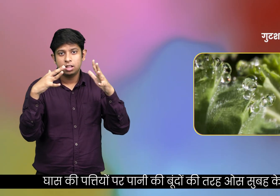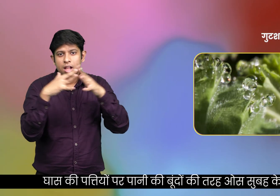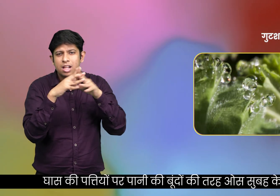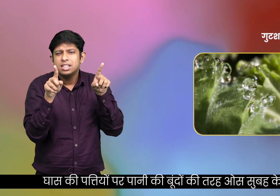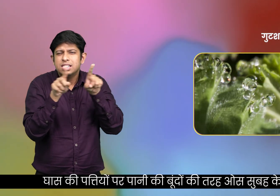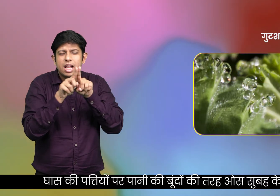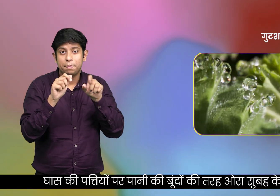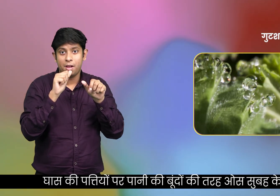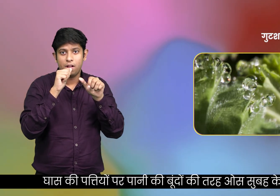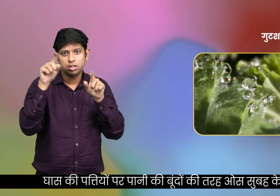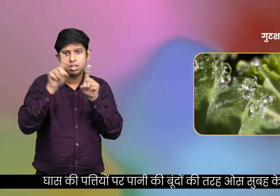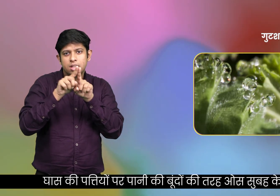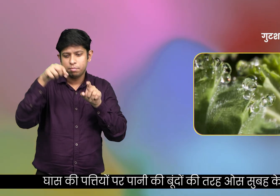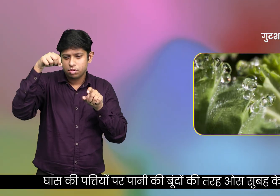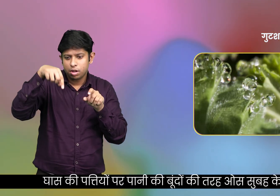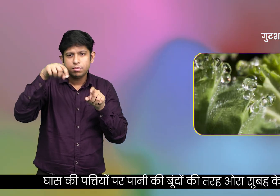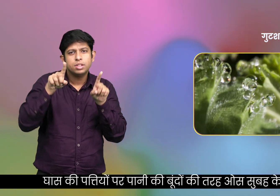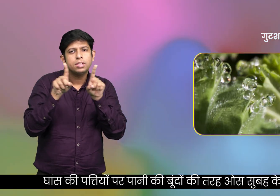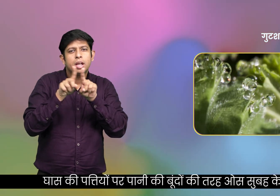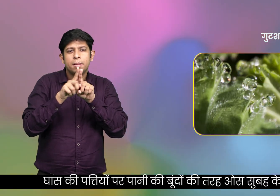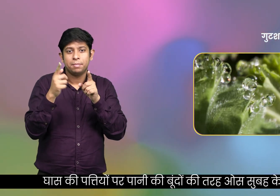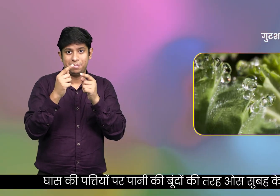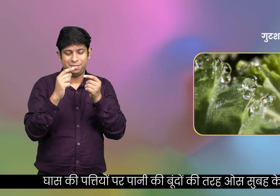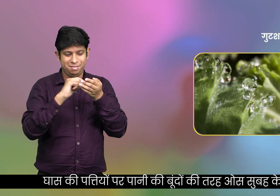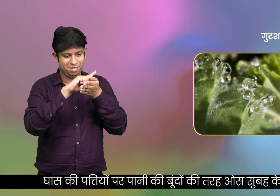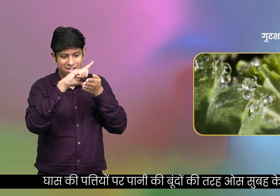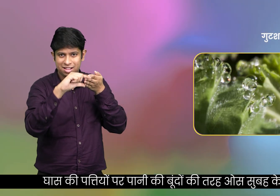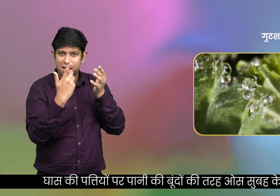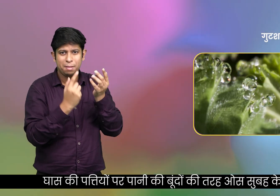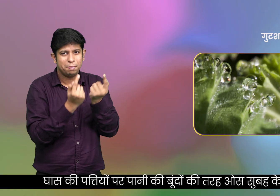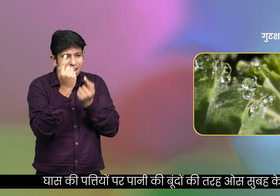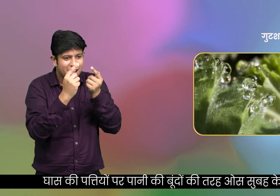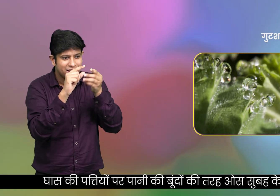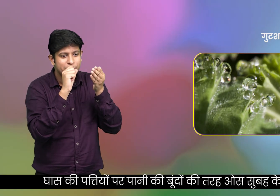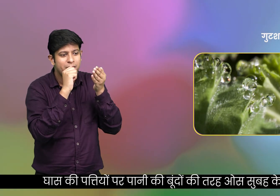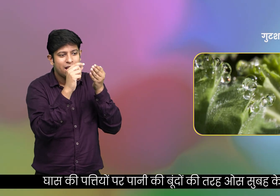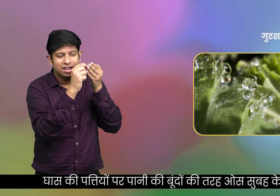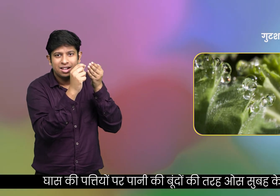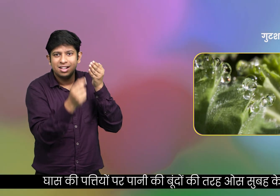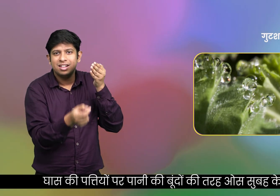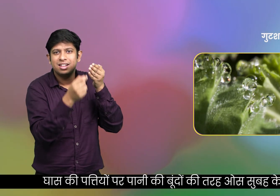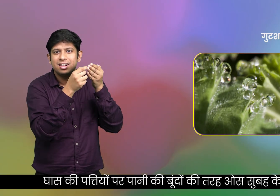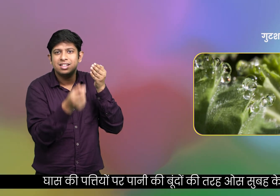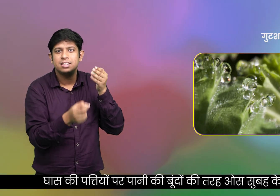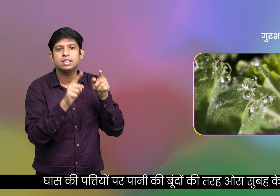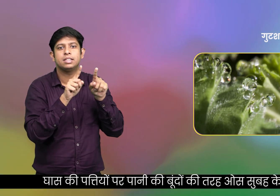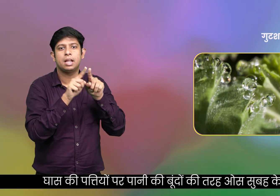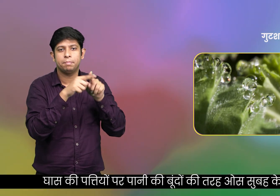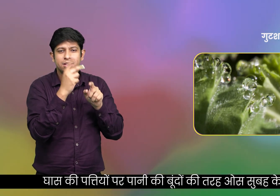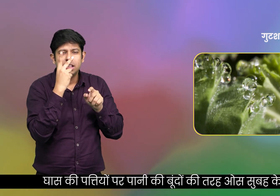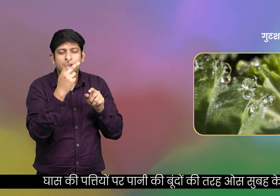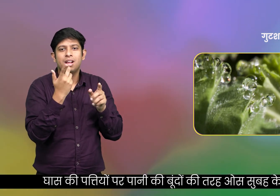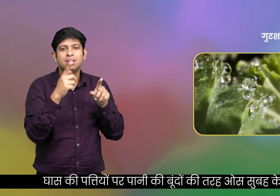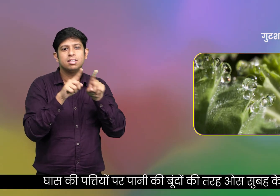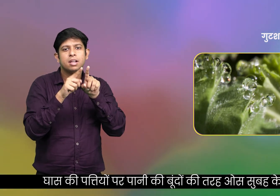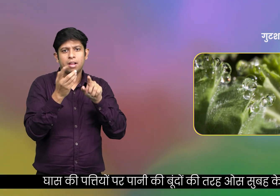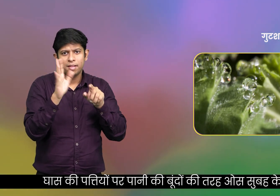घास की पत्तियों पर पानी की बूंदे की तरह ओस सुबह के